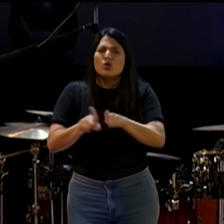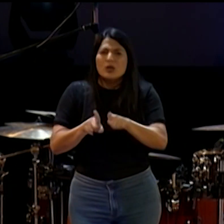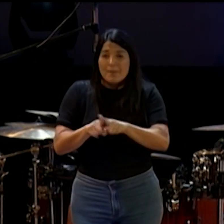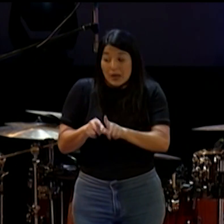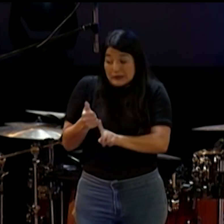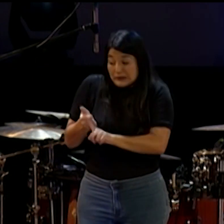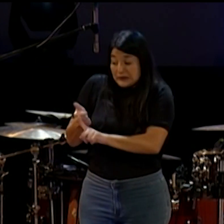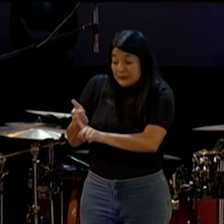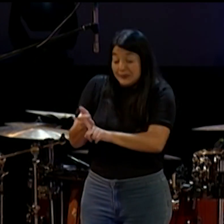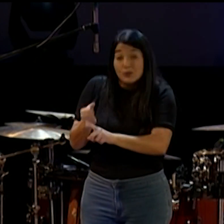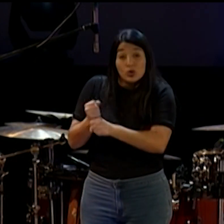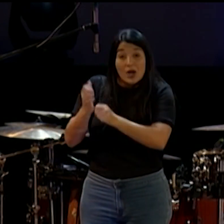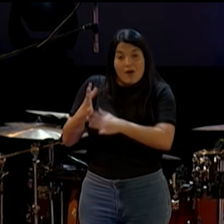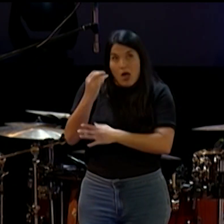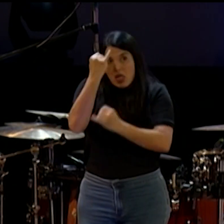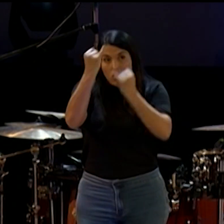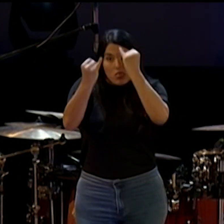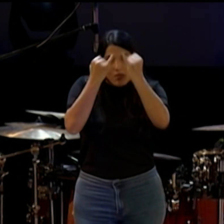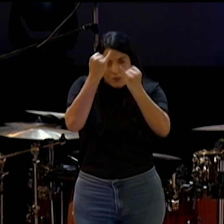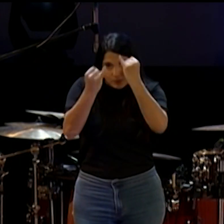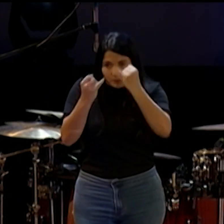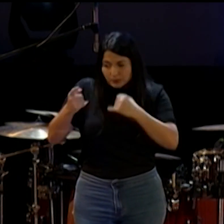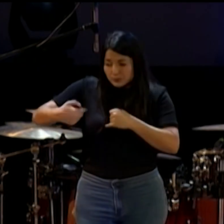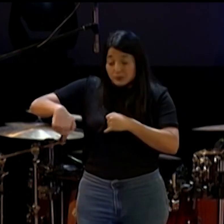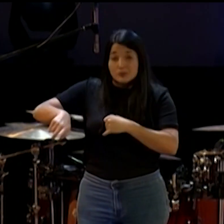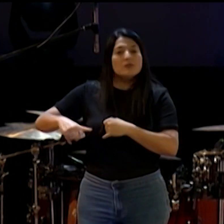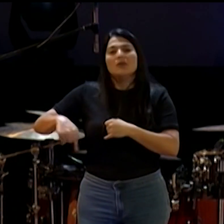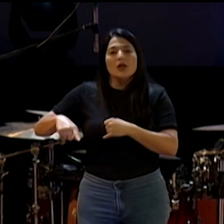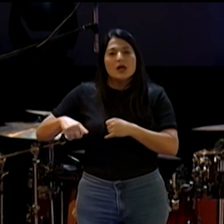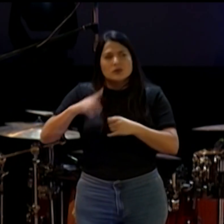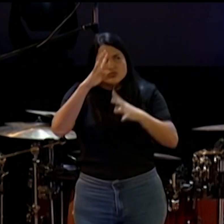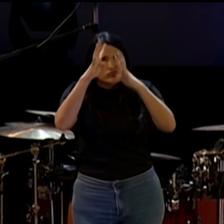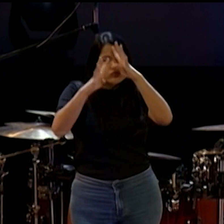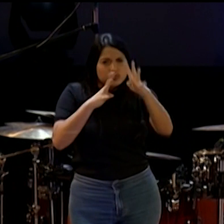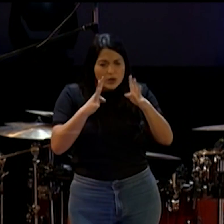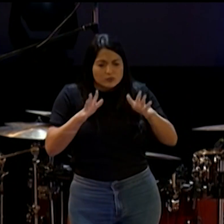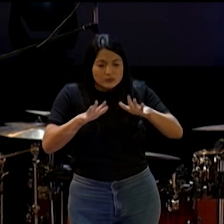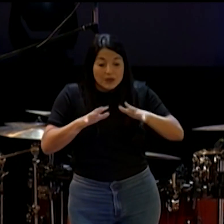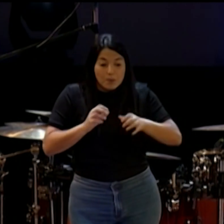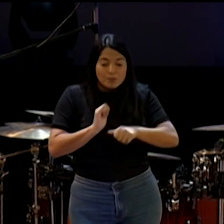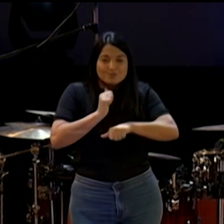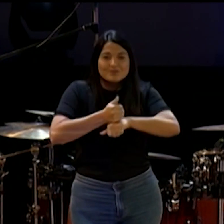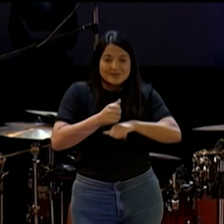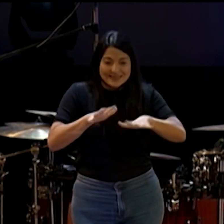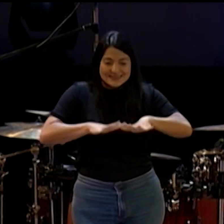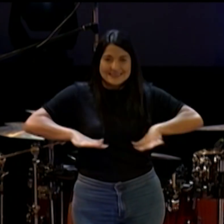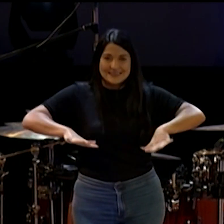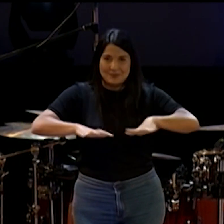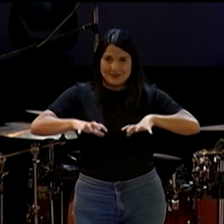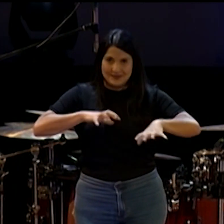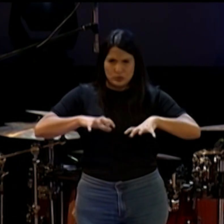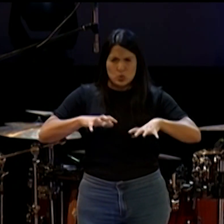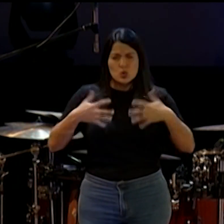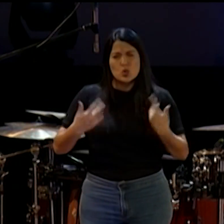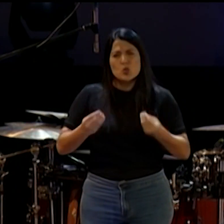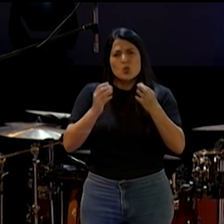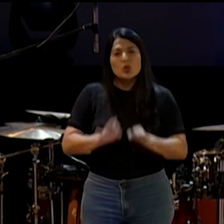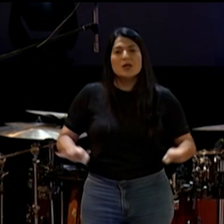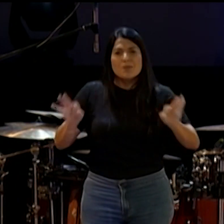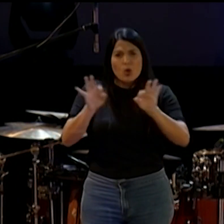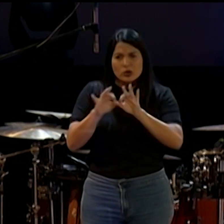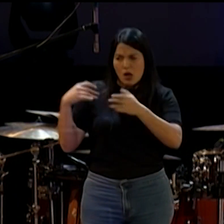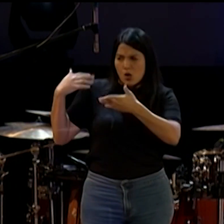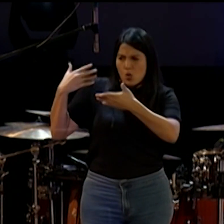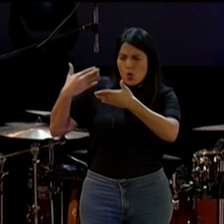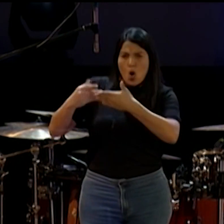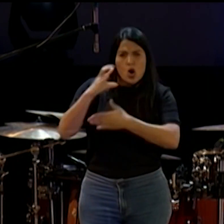los propios trabajadores del arte de asociar y propiciar un espacio articulado, y esto es fundamental. En estos meses Costa Rica ha